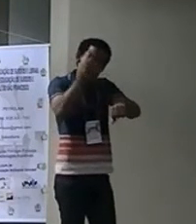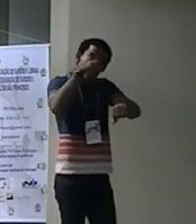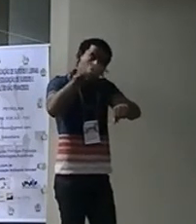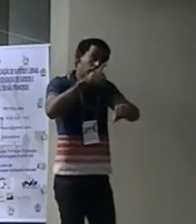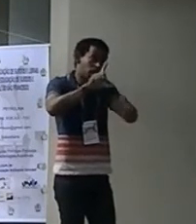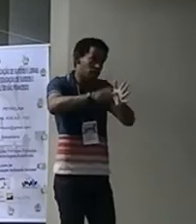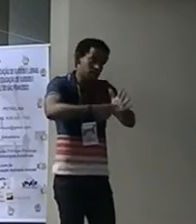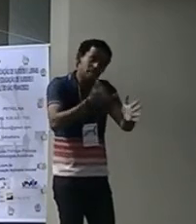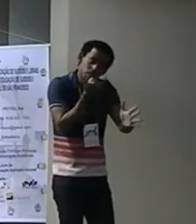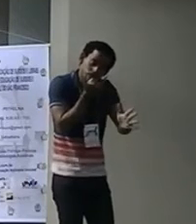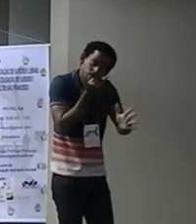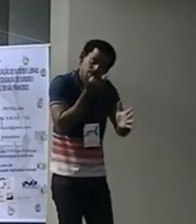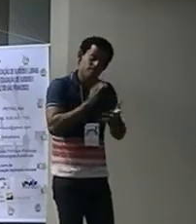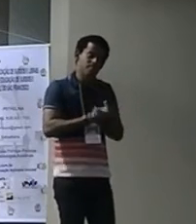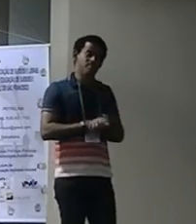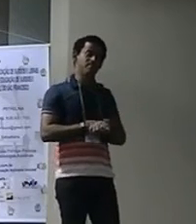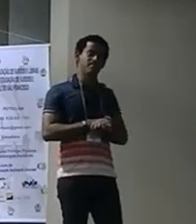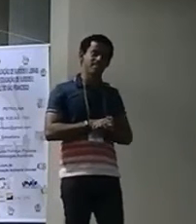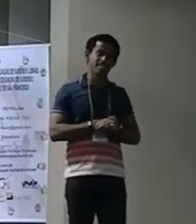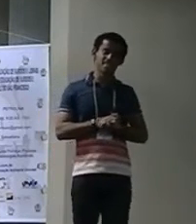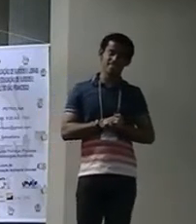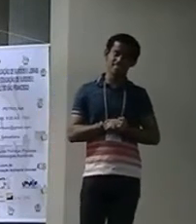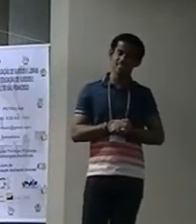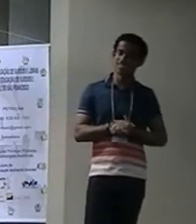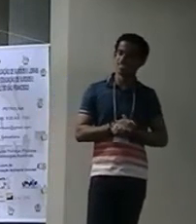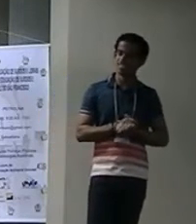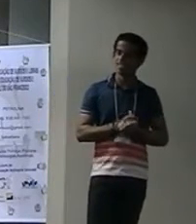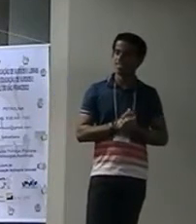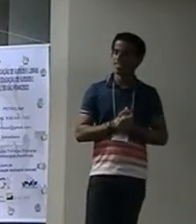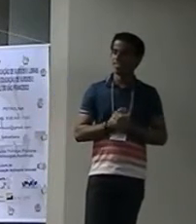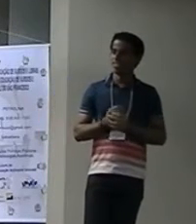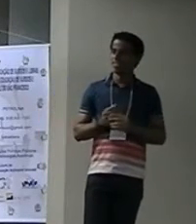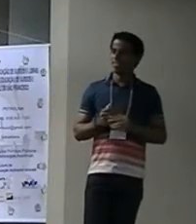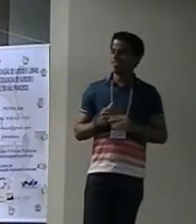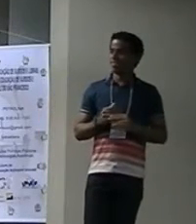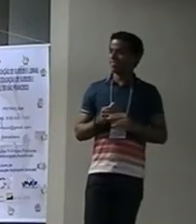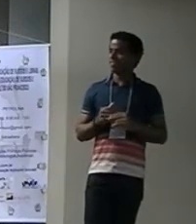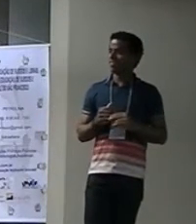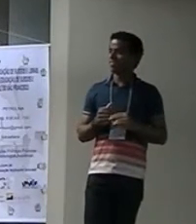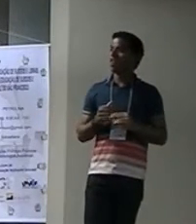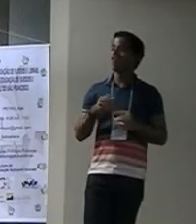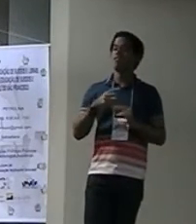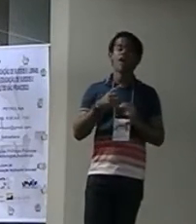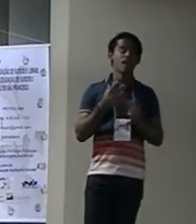Reduziu o tempo, reduziu a minha fala por causa do tempo.